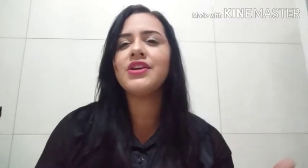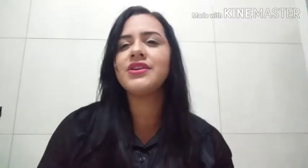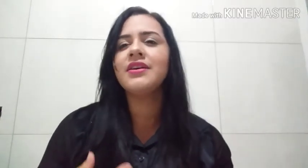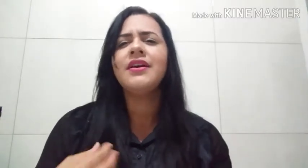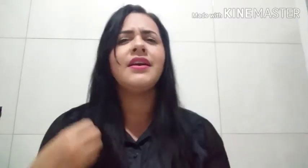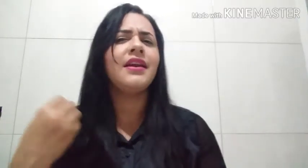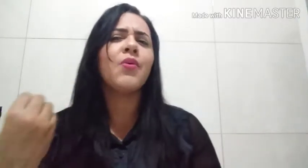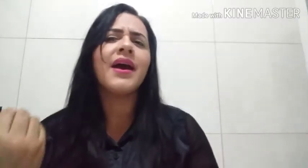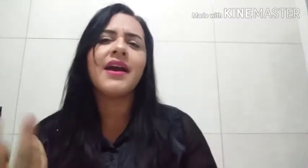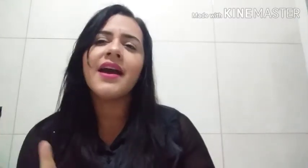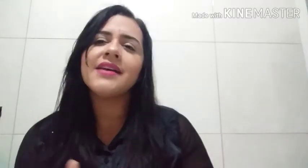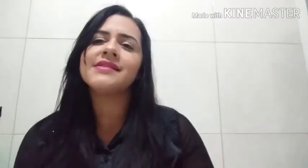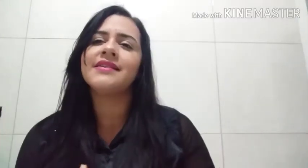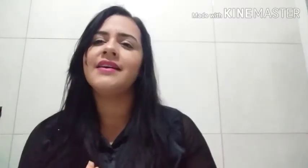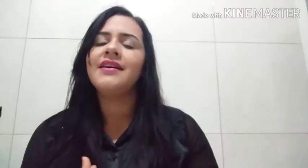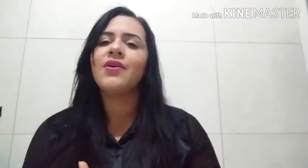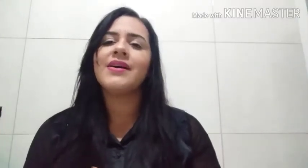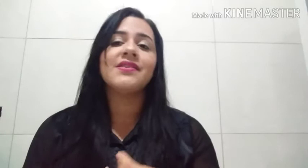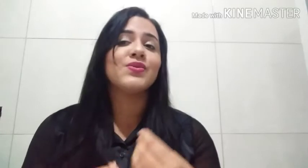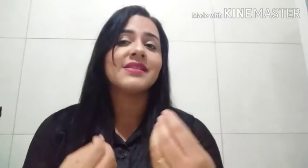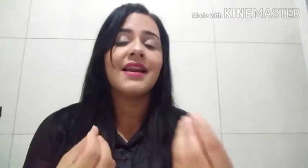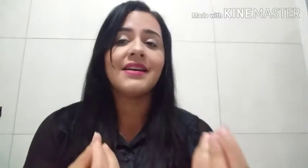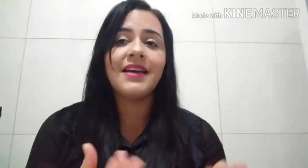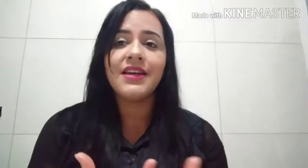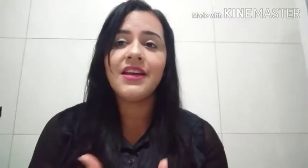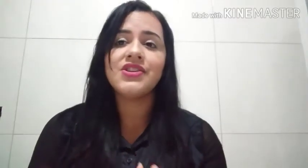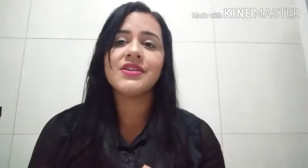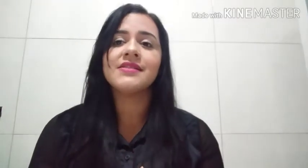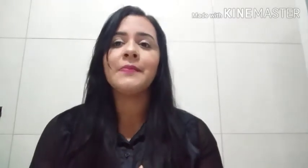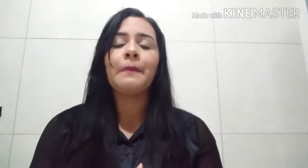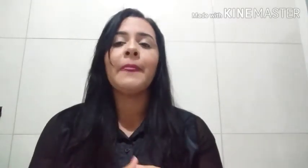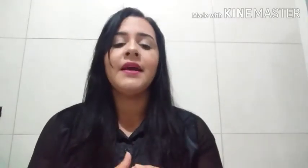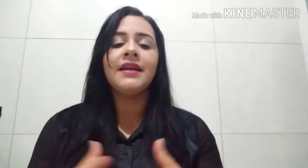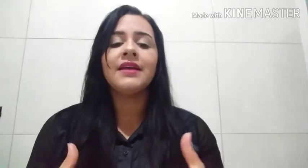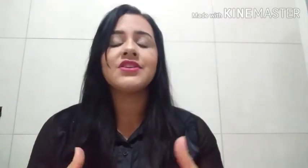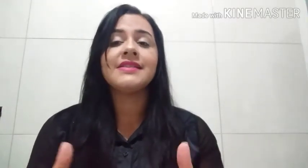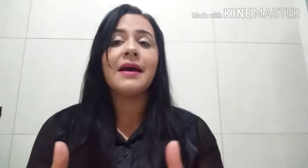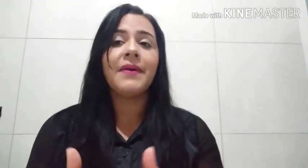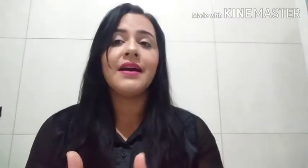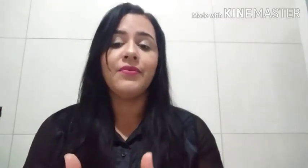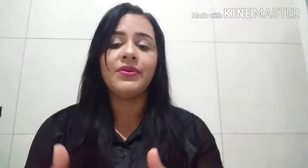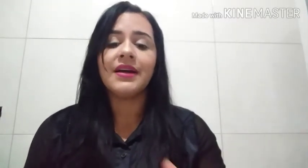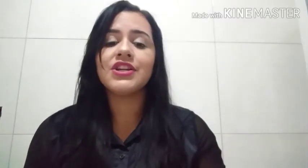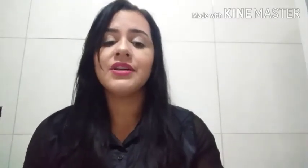origem, que língua é essa, né? Quais são as suas características. Então a gente se apega muito à questão